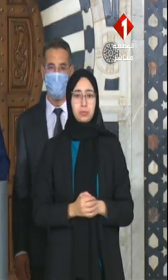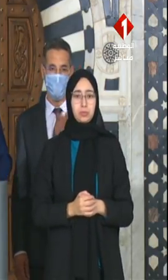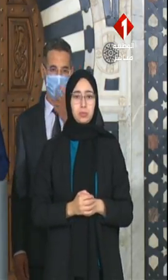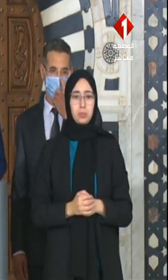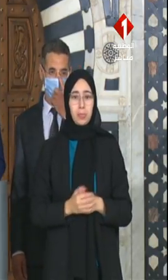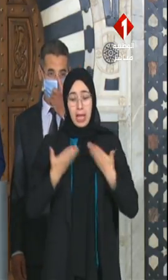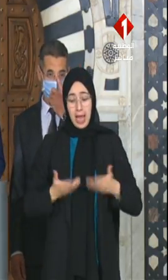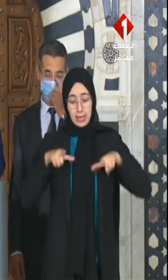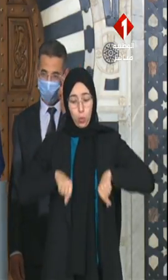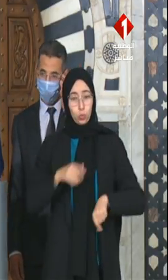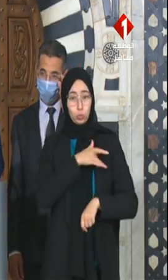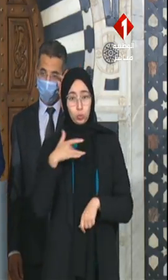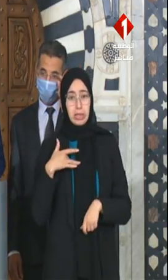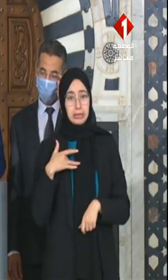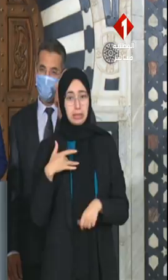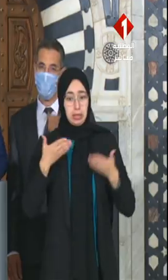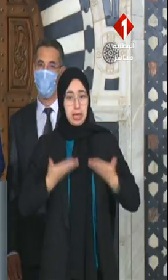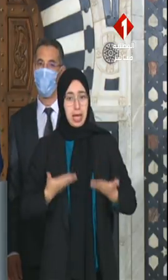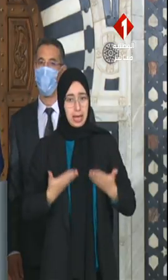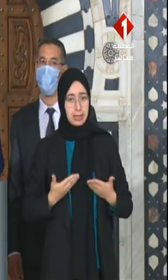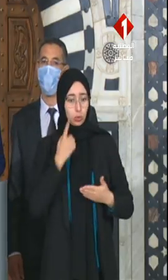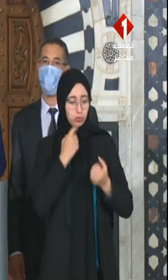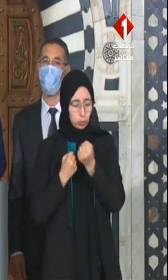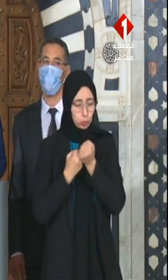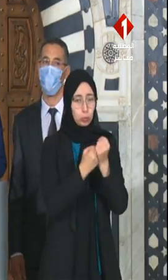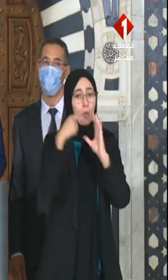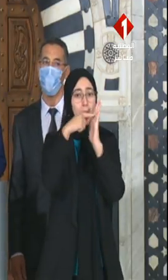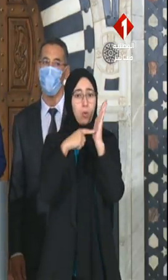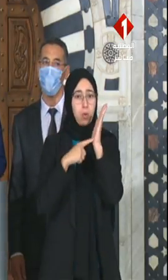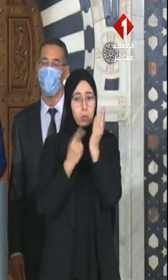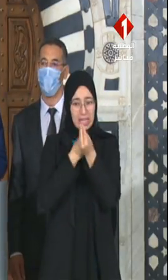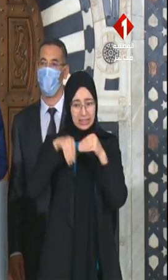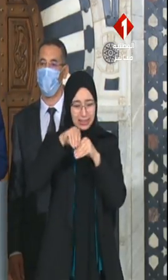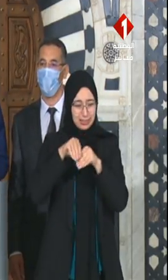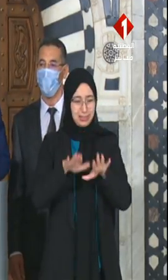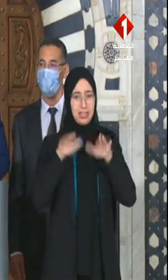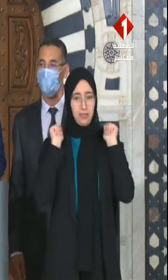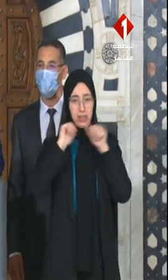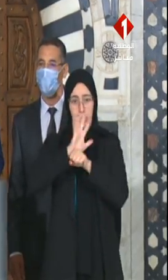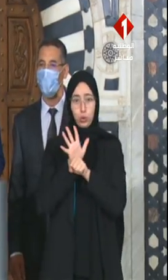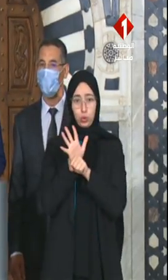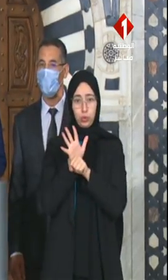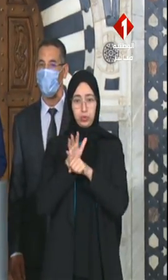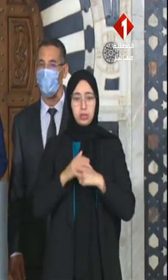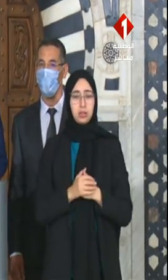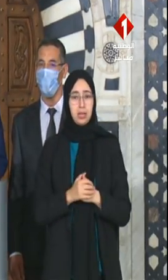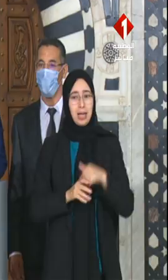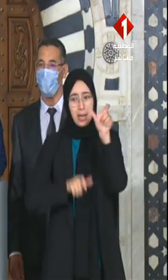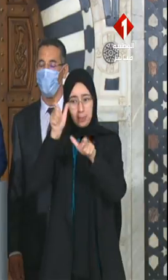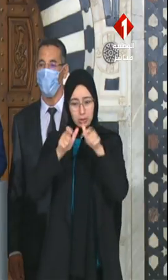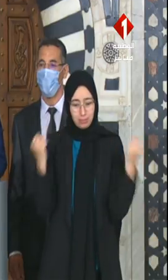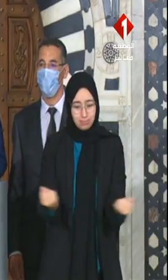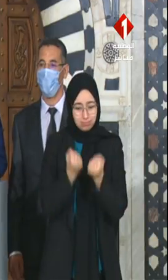احنا كوزارة الصحة قاعدين ندعموا في الإجراءات الوقائية، عاملين على